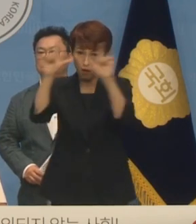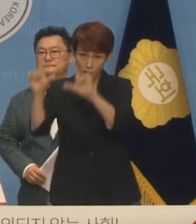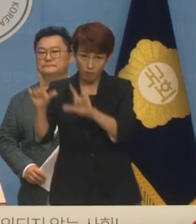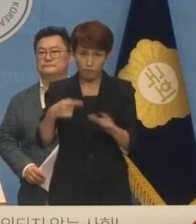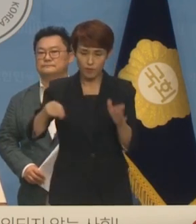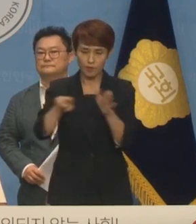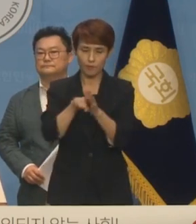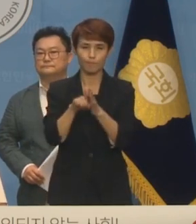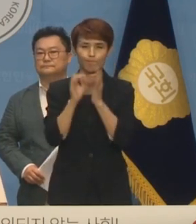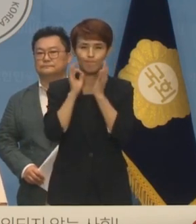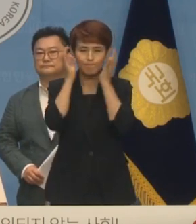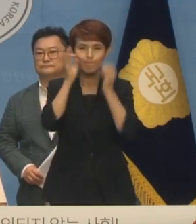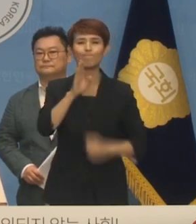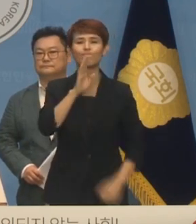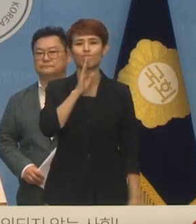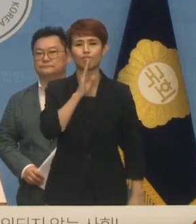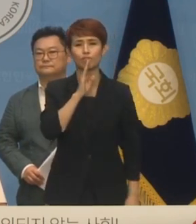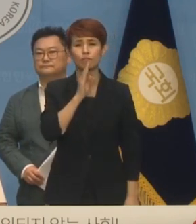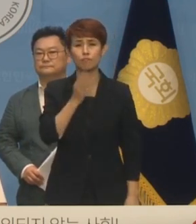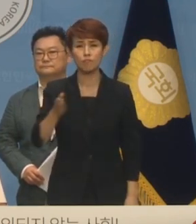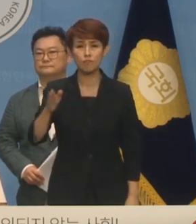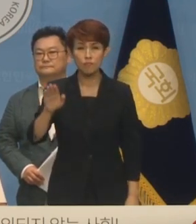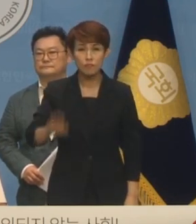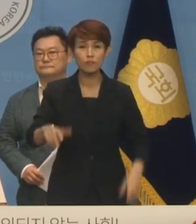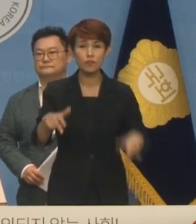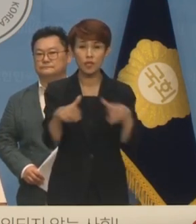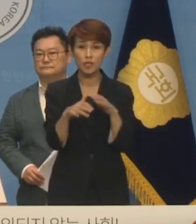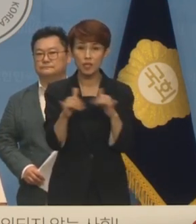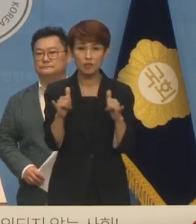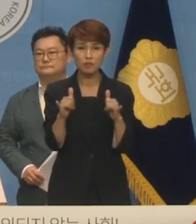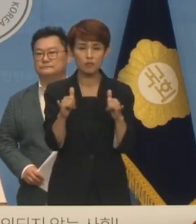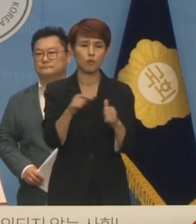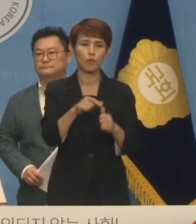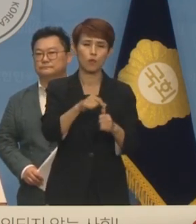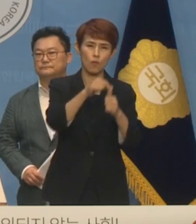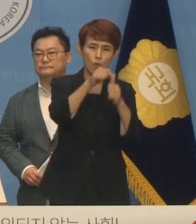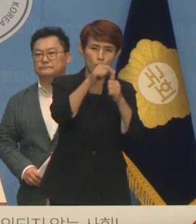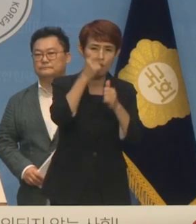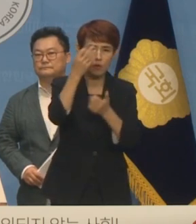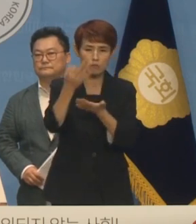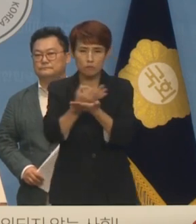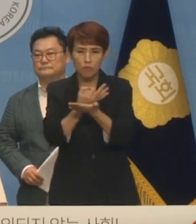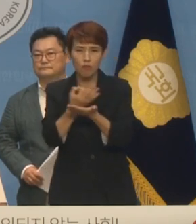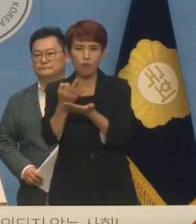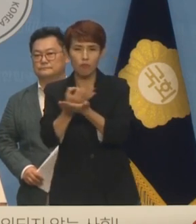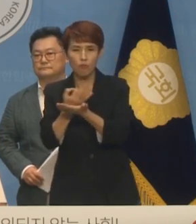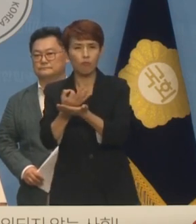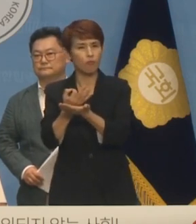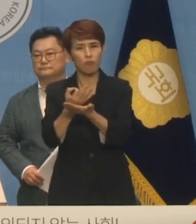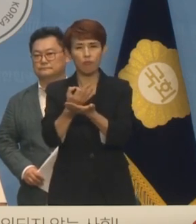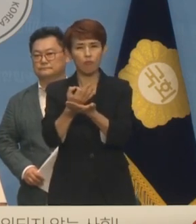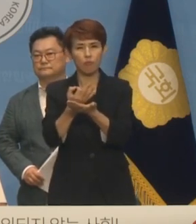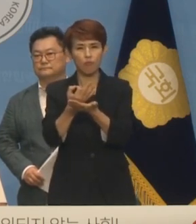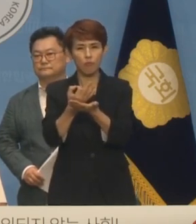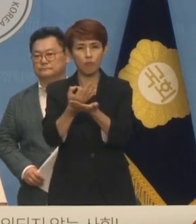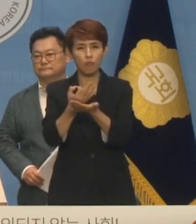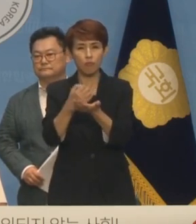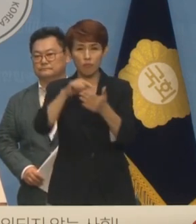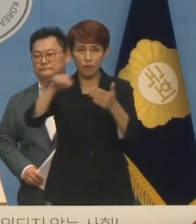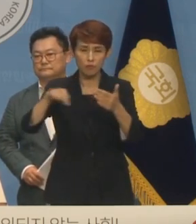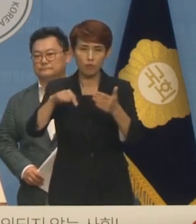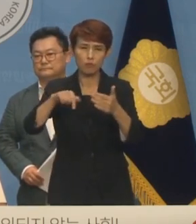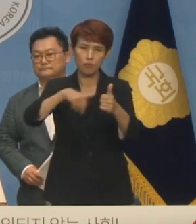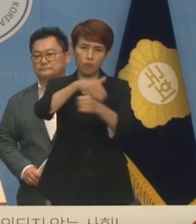왔습니다. 하지만 여전히 장애인은 고용률, 월평균 소득과 같은 주요 통계 지표에서